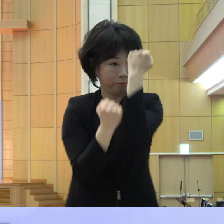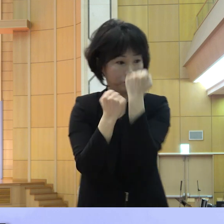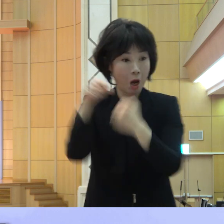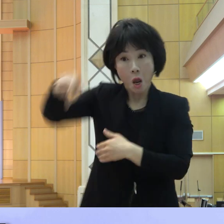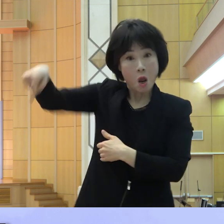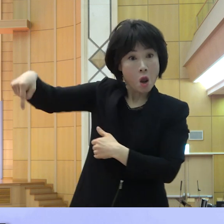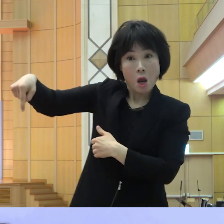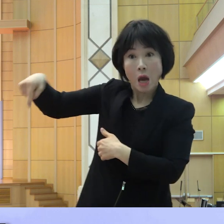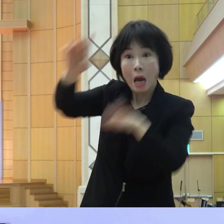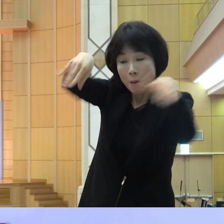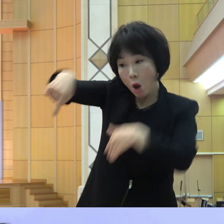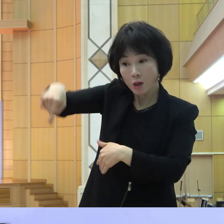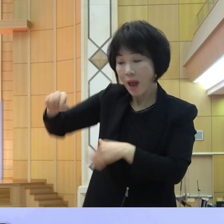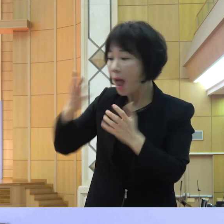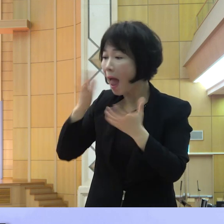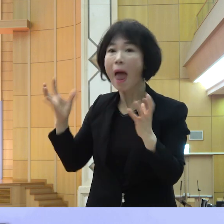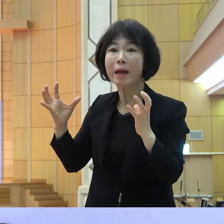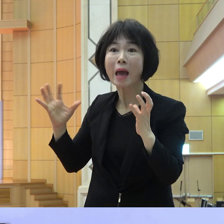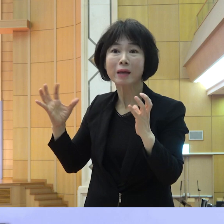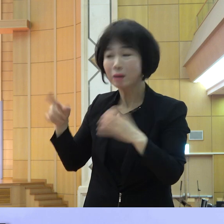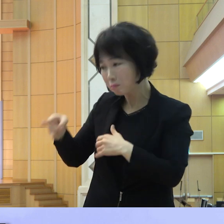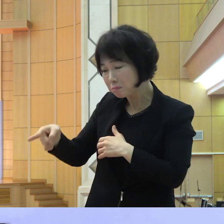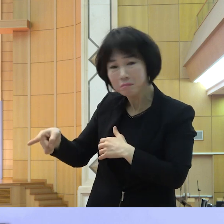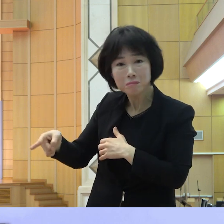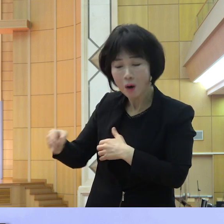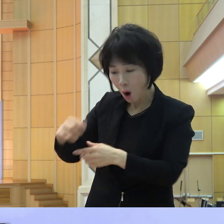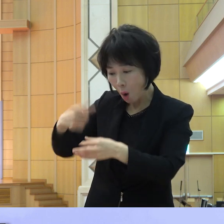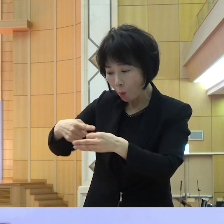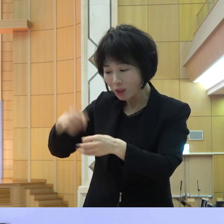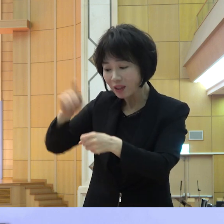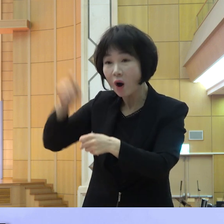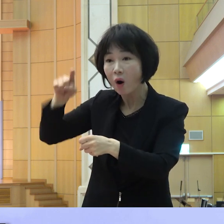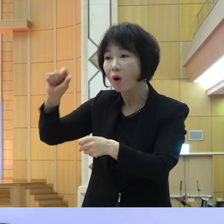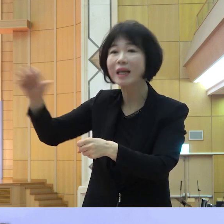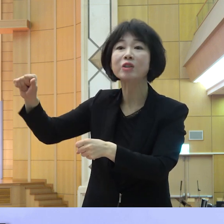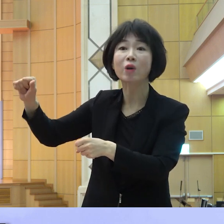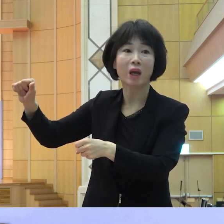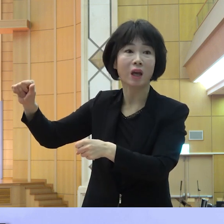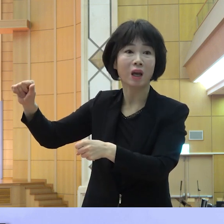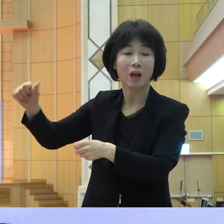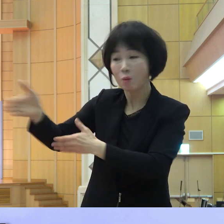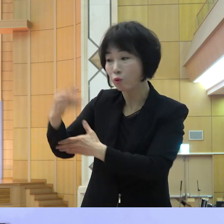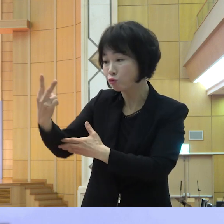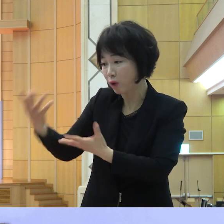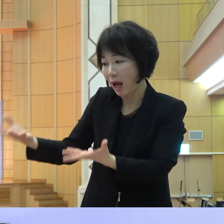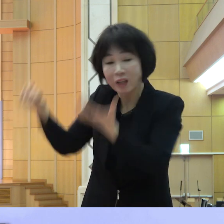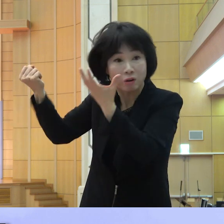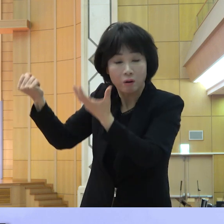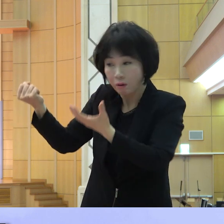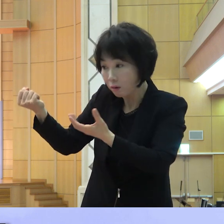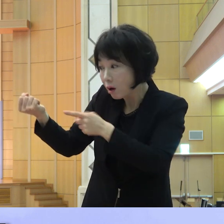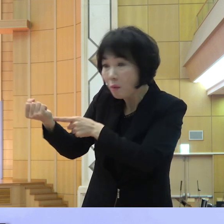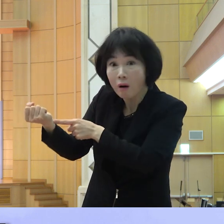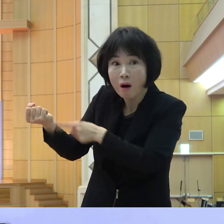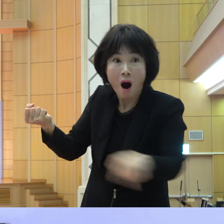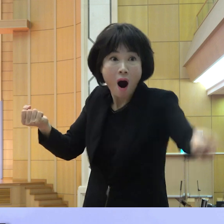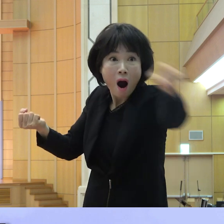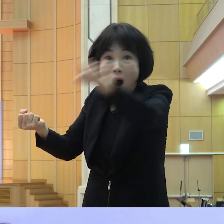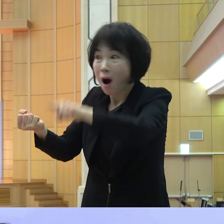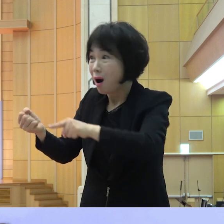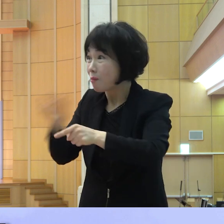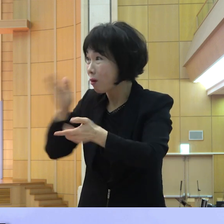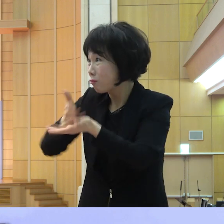한 아이가 있어 보리떡 5개와 물고기 2마리를 가졌나이다. 그러나 그것이 이 많은 사람에게